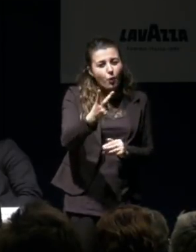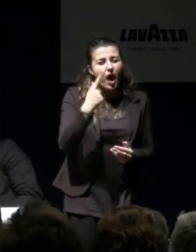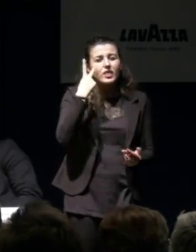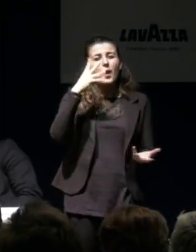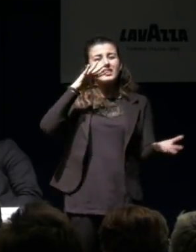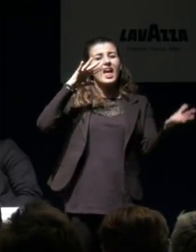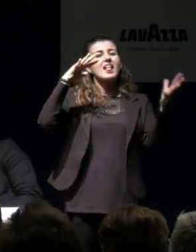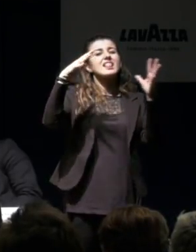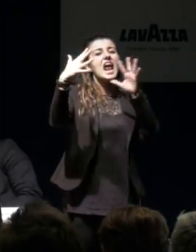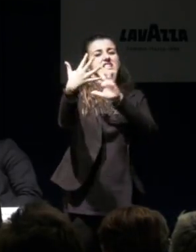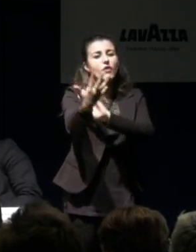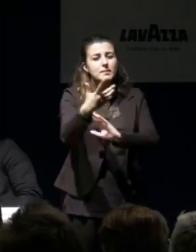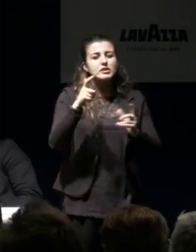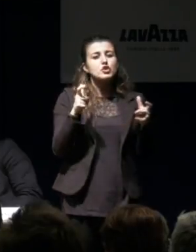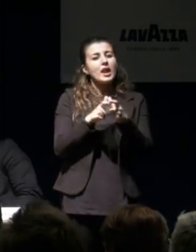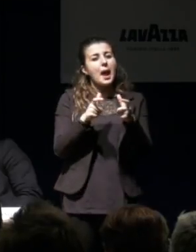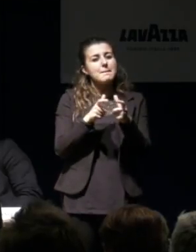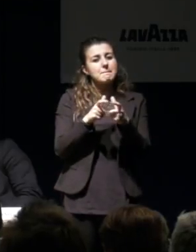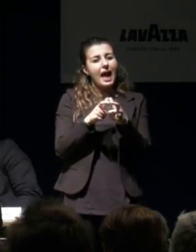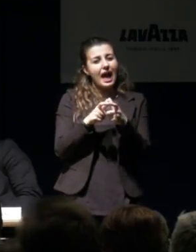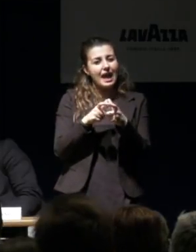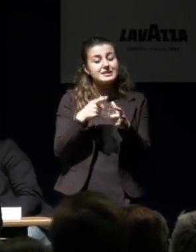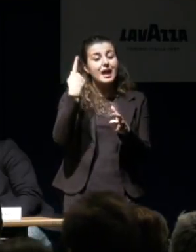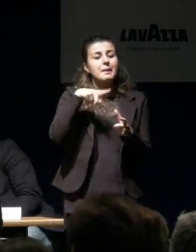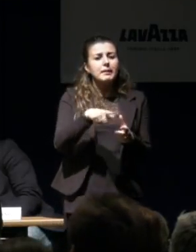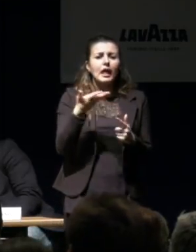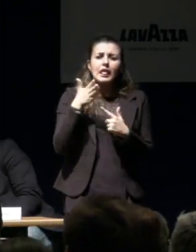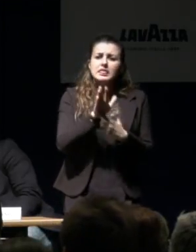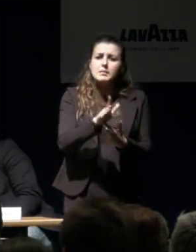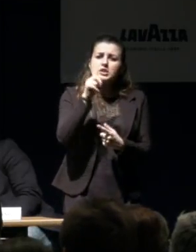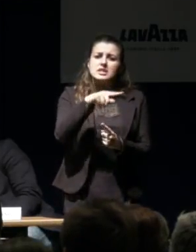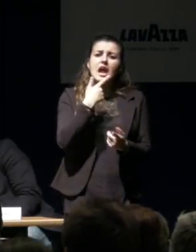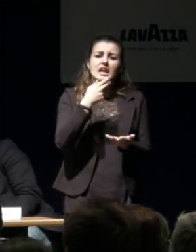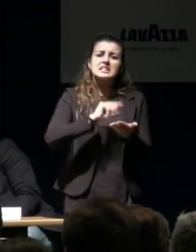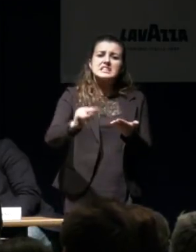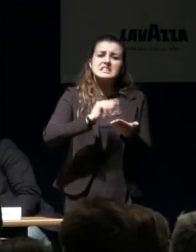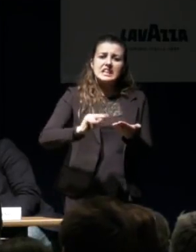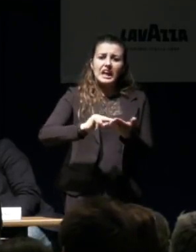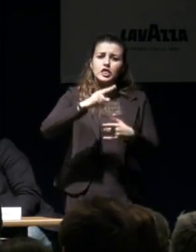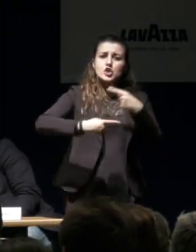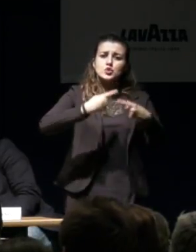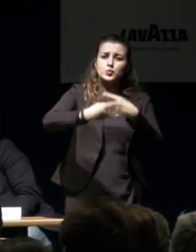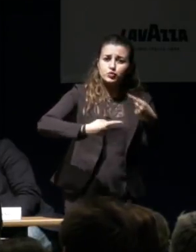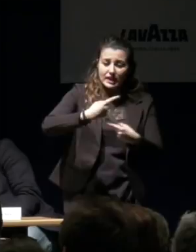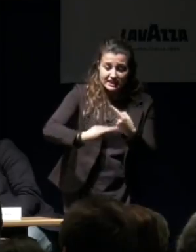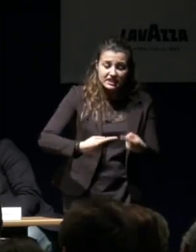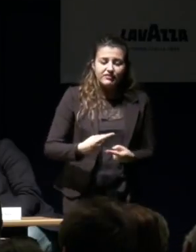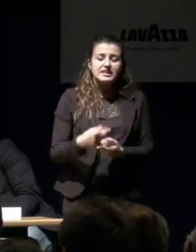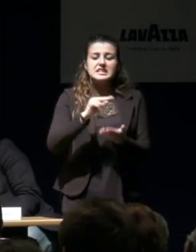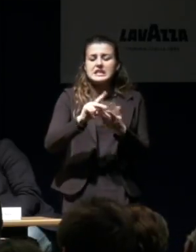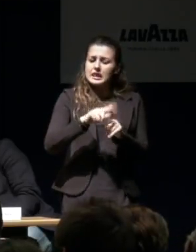trasformazioni che il paese sta attraversando e questo lo dimostra anche negli scritti successivi e negli scritti più recenti